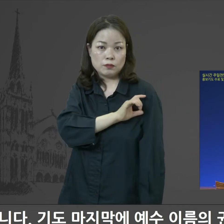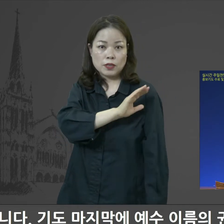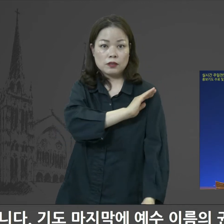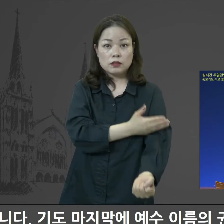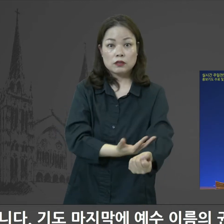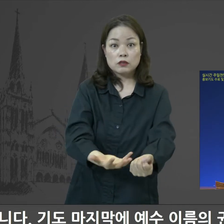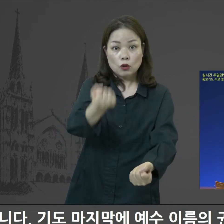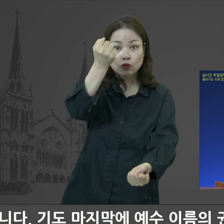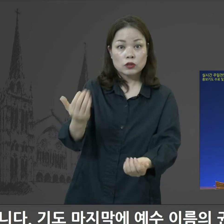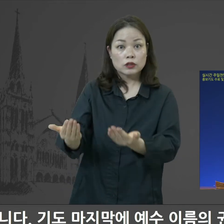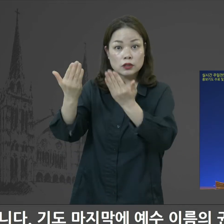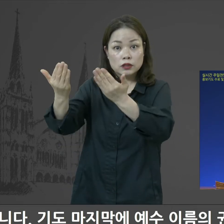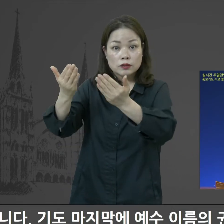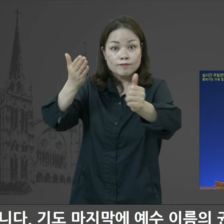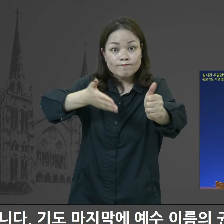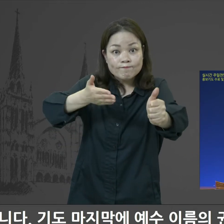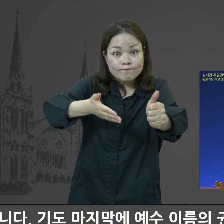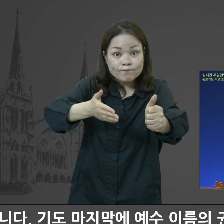올려지는 줄로 믿습니다.